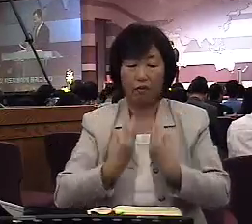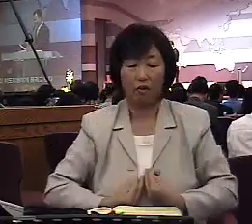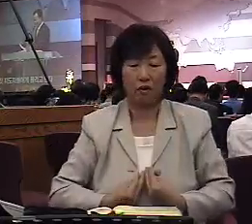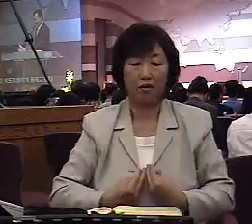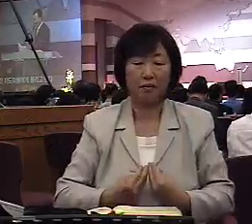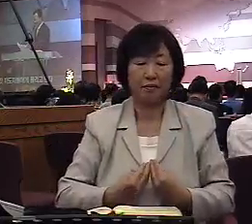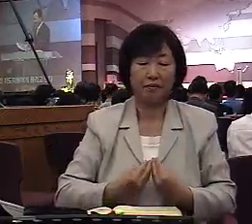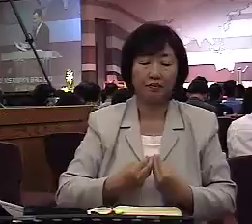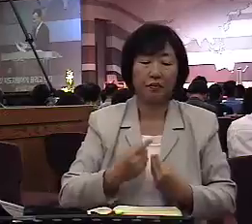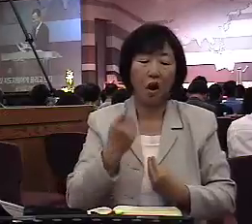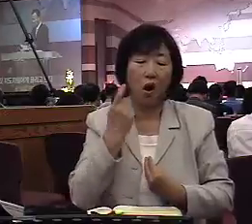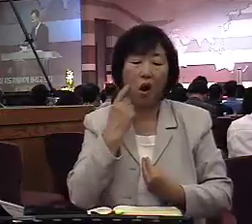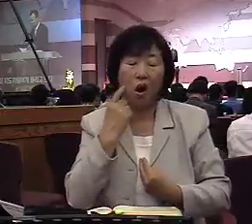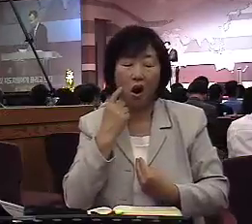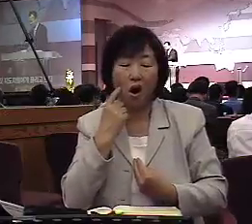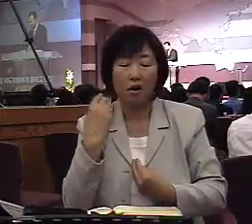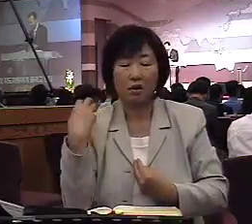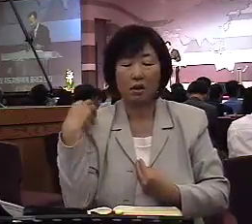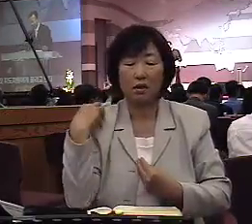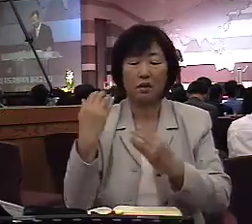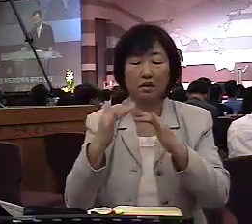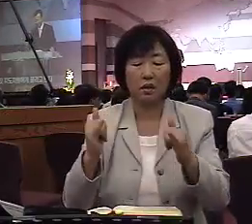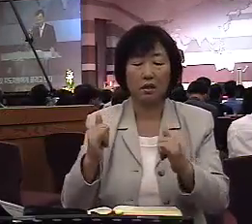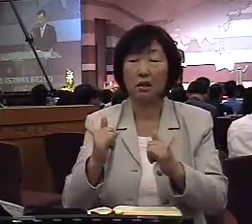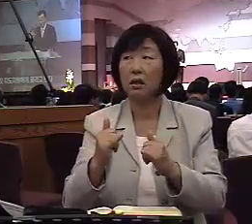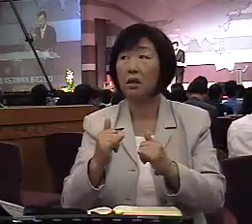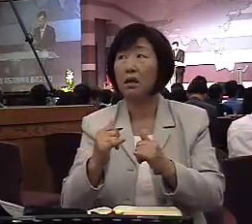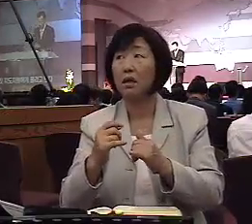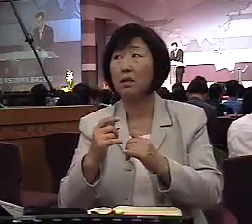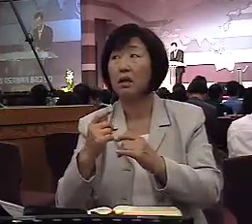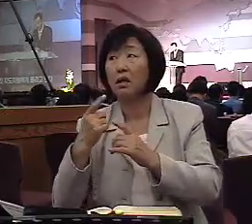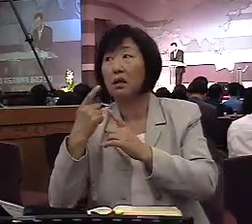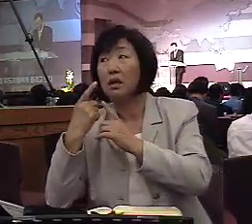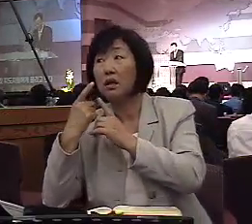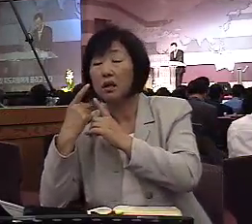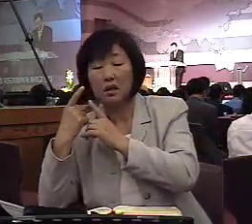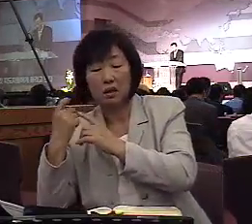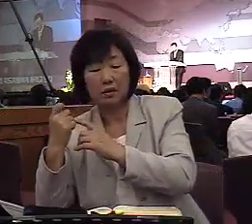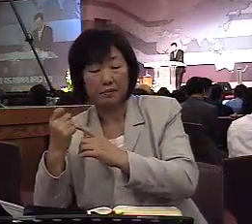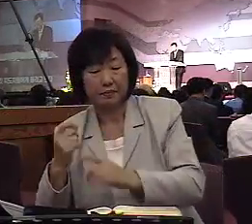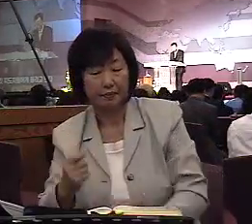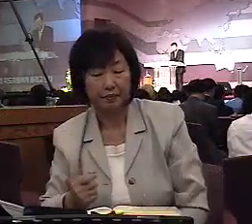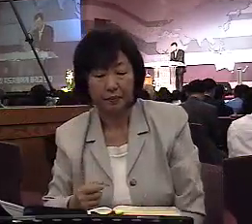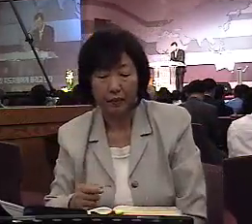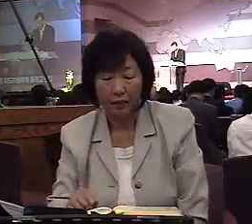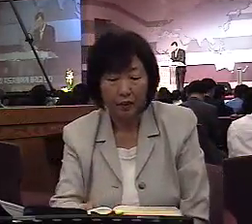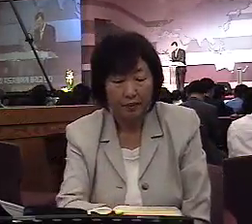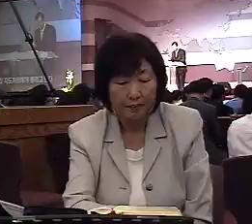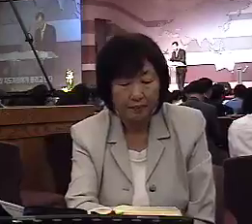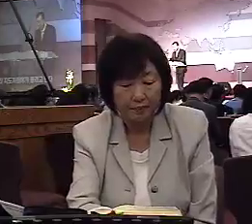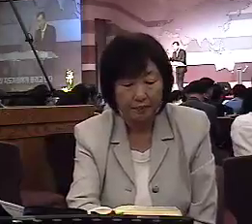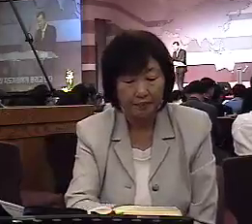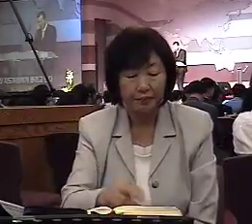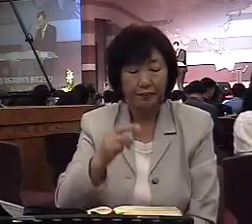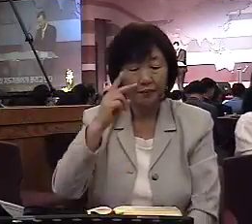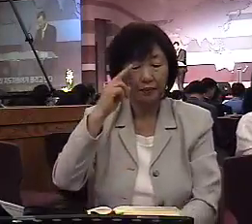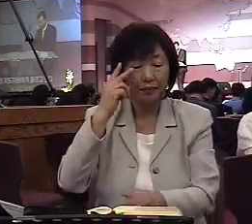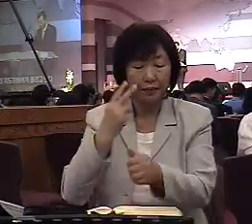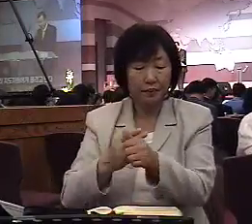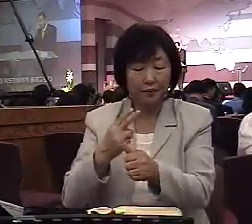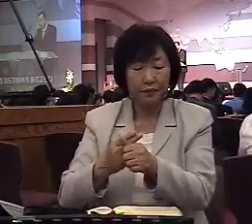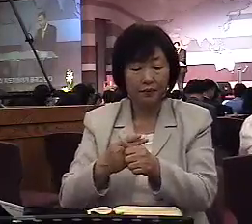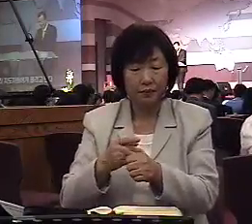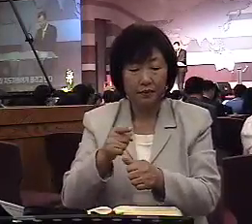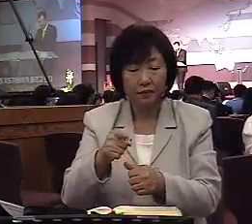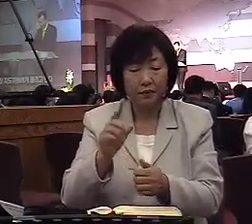것입니다. 거짓 지도자들에게 우리는 끌리고 맙니다. 17절 말씀을 보시면 여기 보면은 사도 바울이